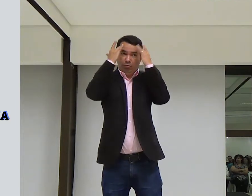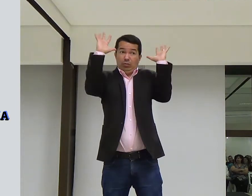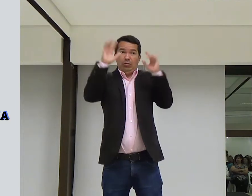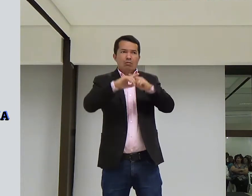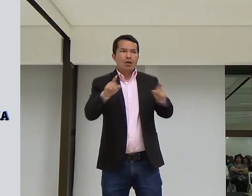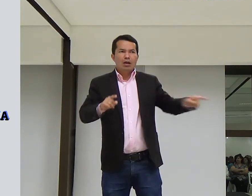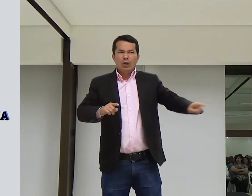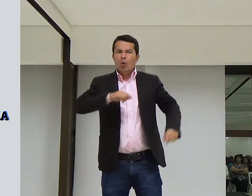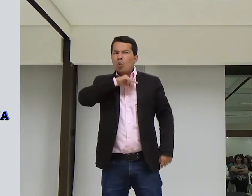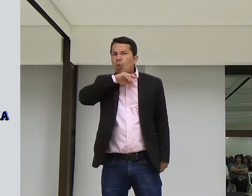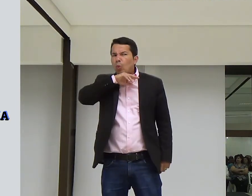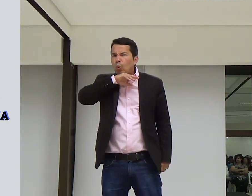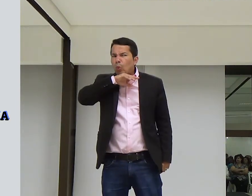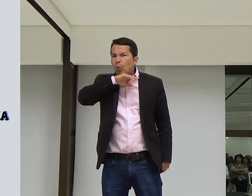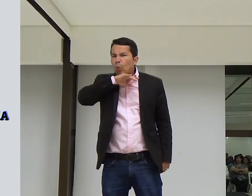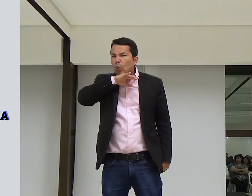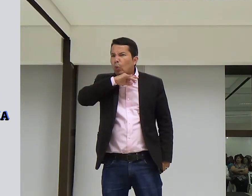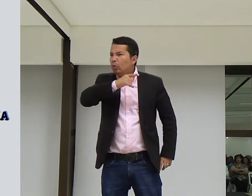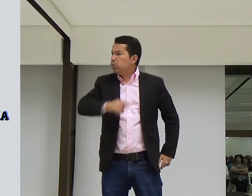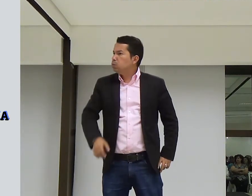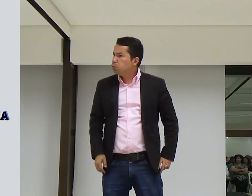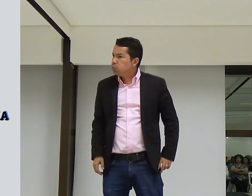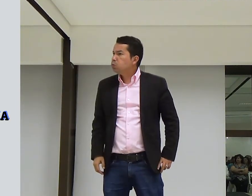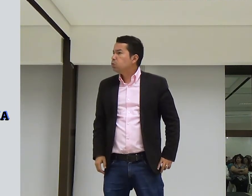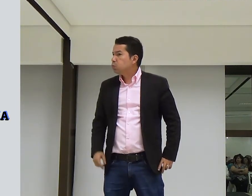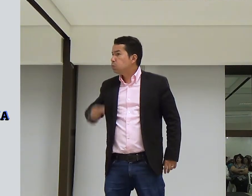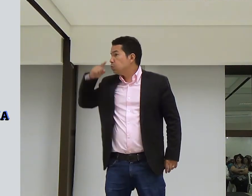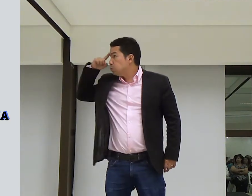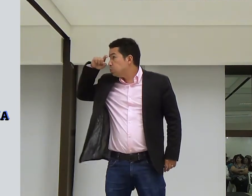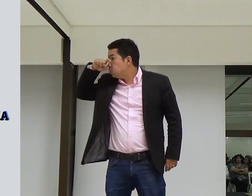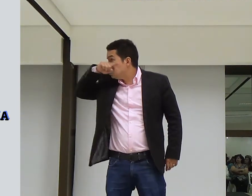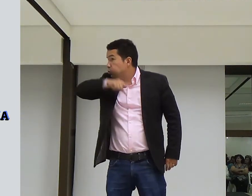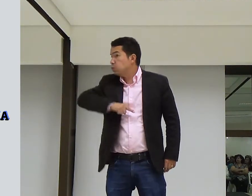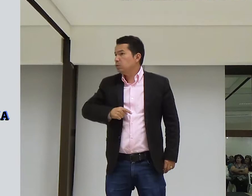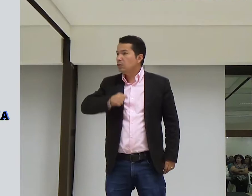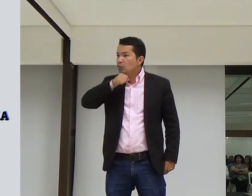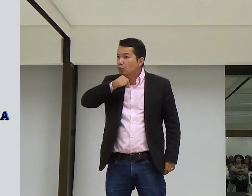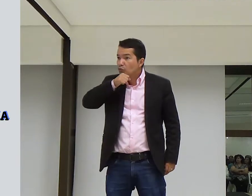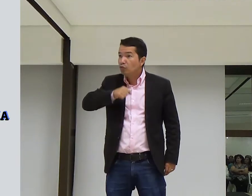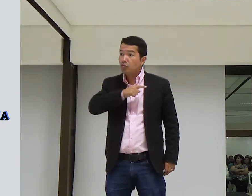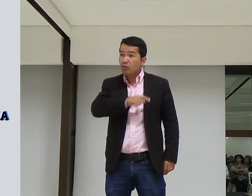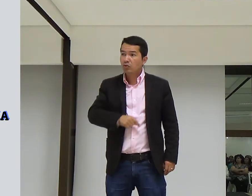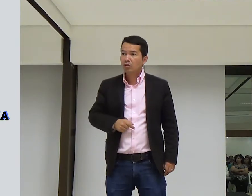quais eram os seus vícios, mas ele não era legal. Era muito difícil, vovô.